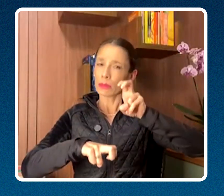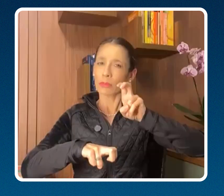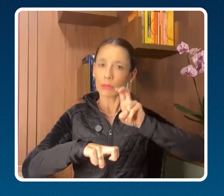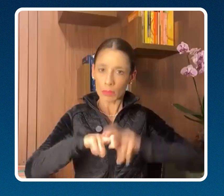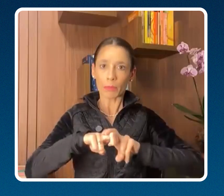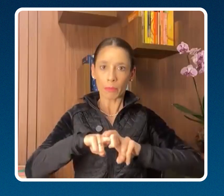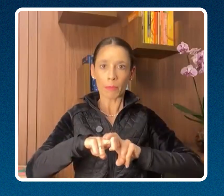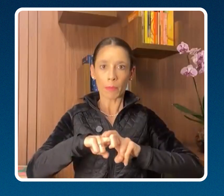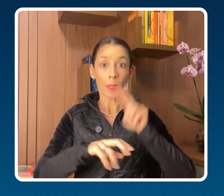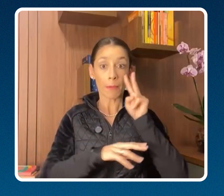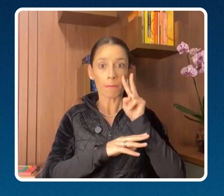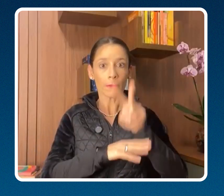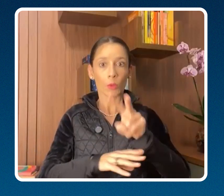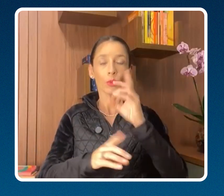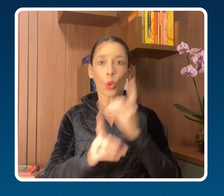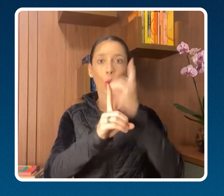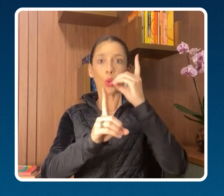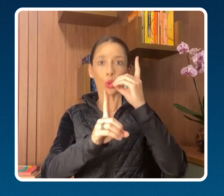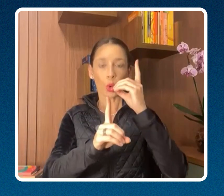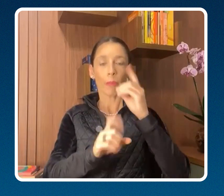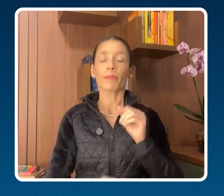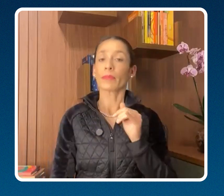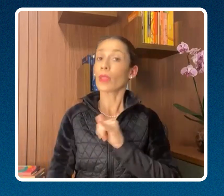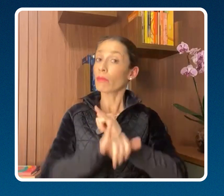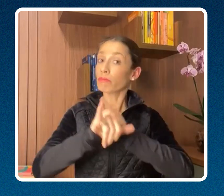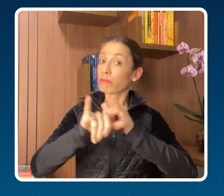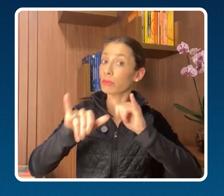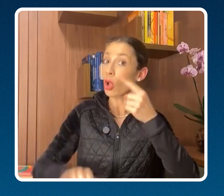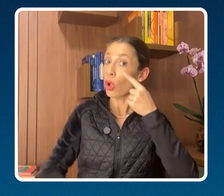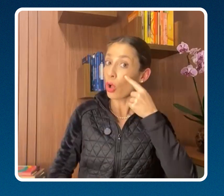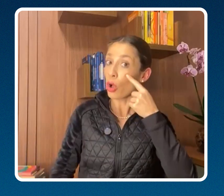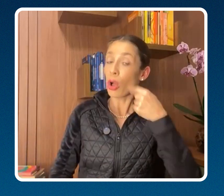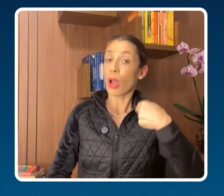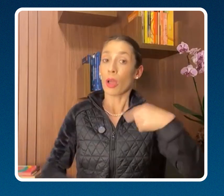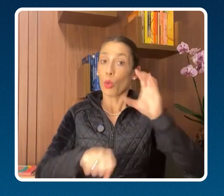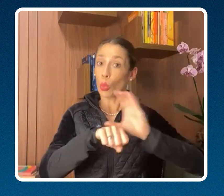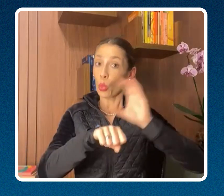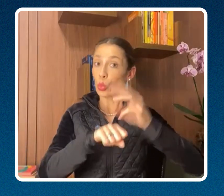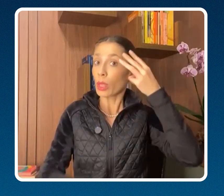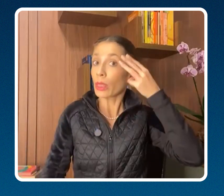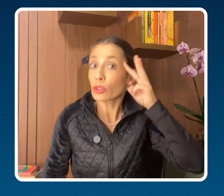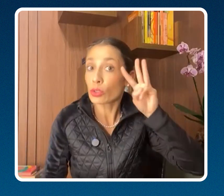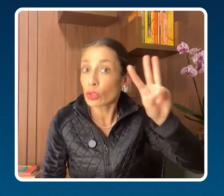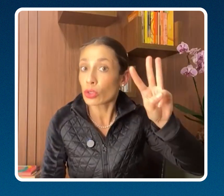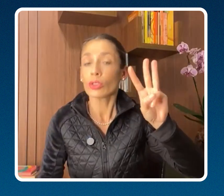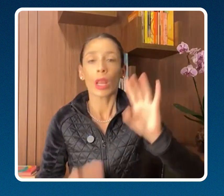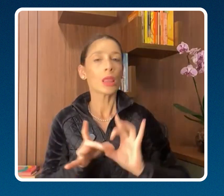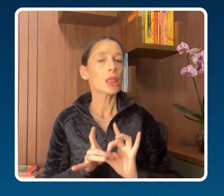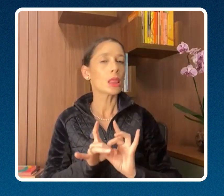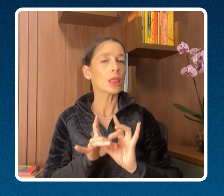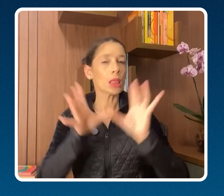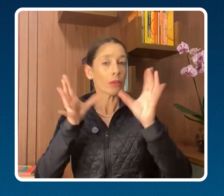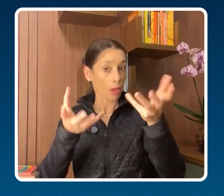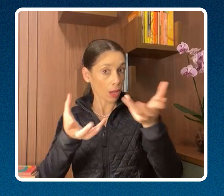um convite, né, que ia ter um encontro de 3 dias e quem quisesse participar era livre, e eu fiquei